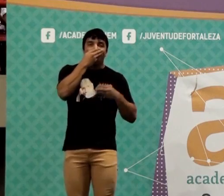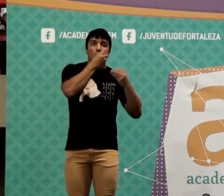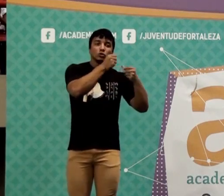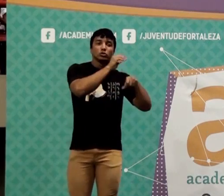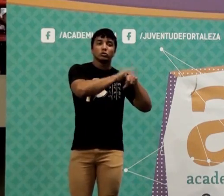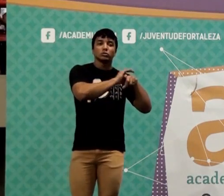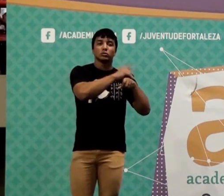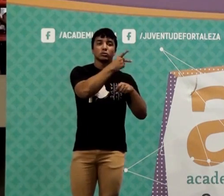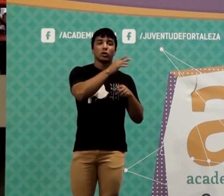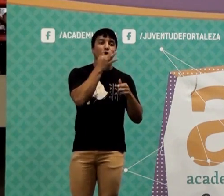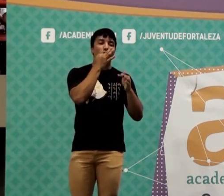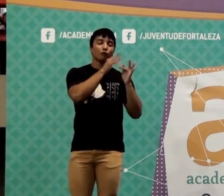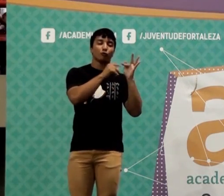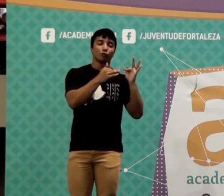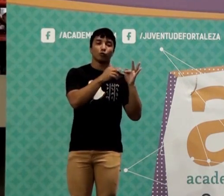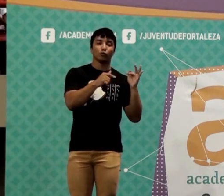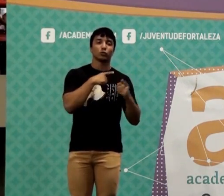esses produtos de quê?